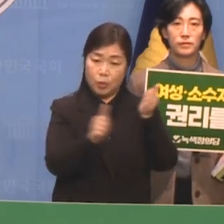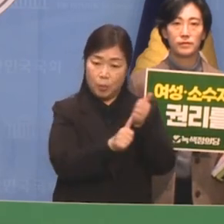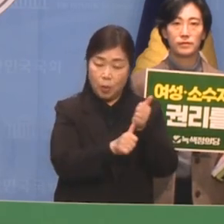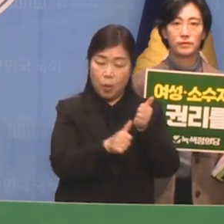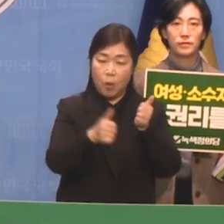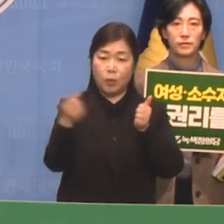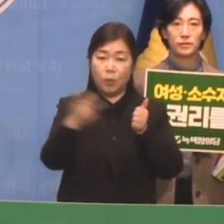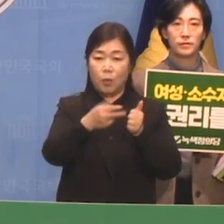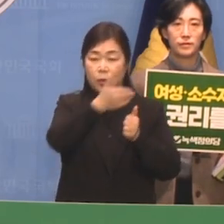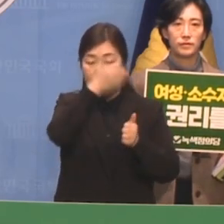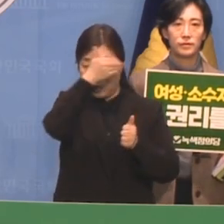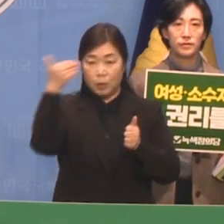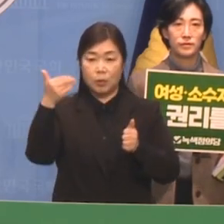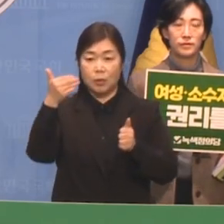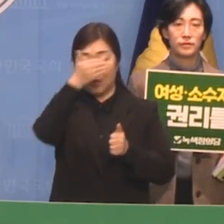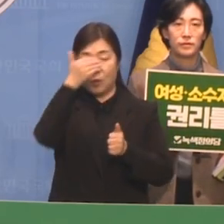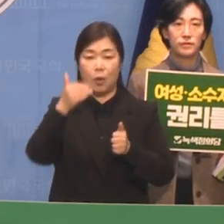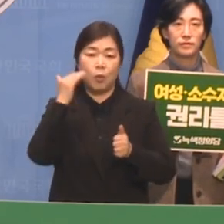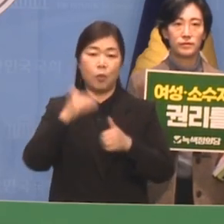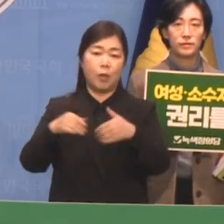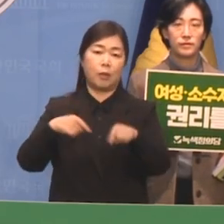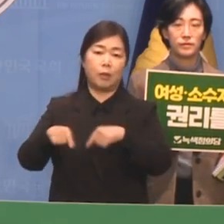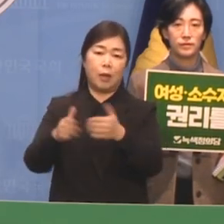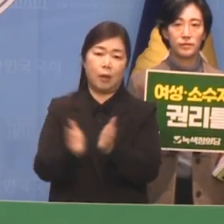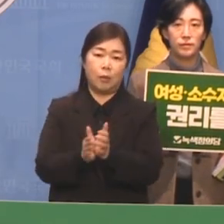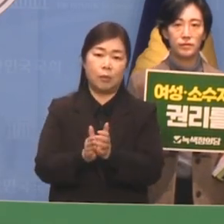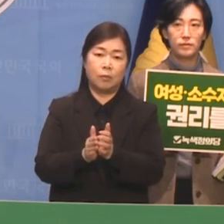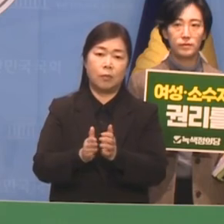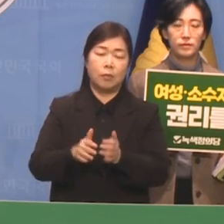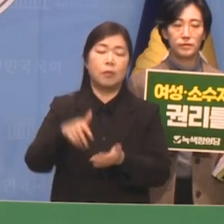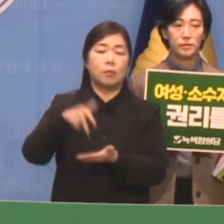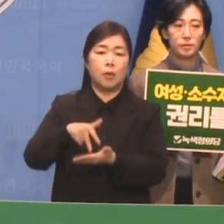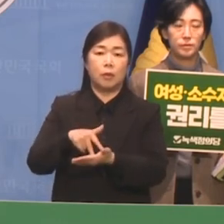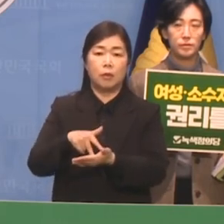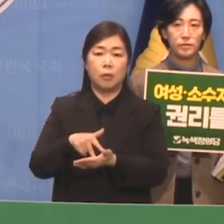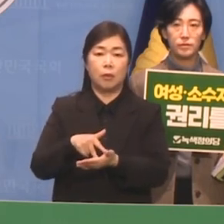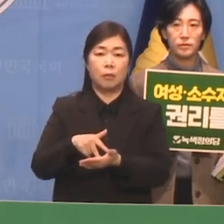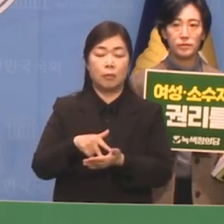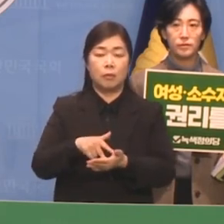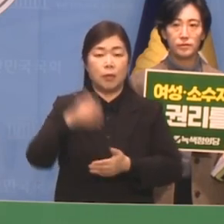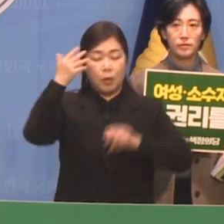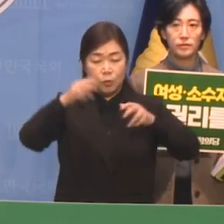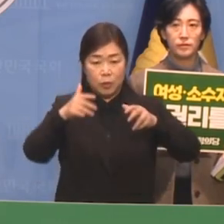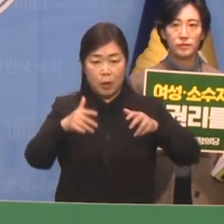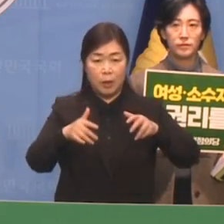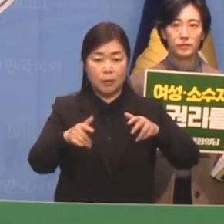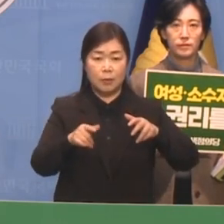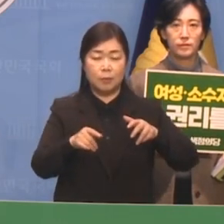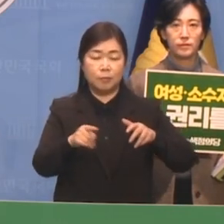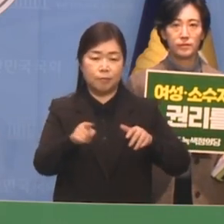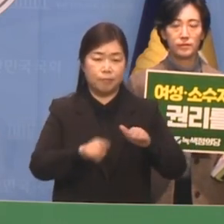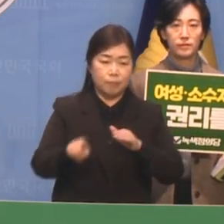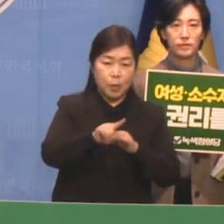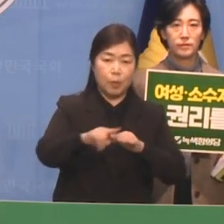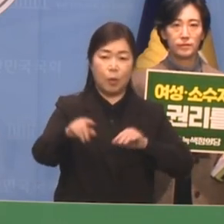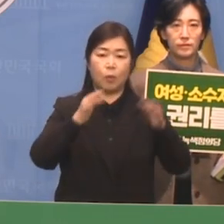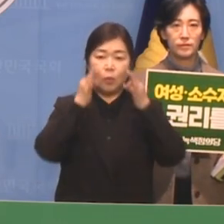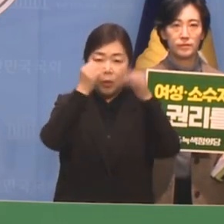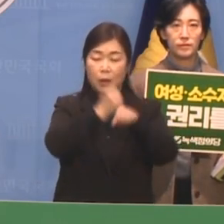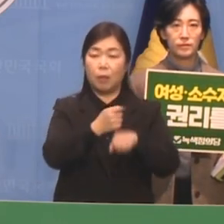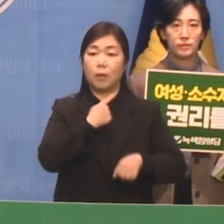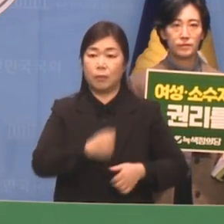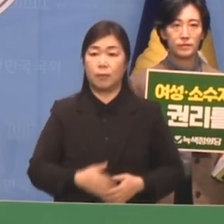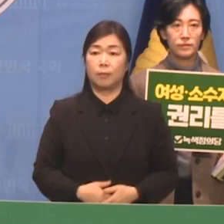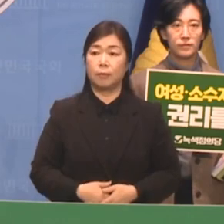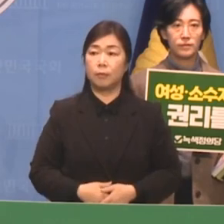청년녹색당 공동운영위원장으로서 척박한 한국의 기후정치에 최선두에서 노력해왔습니다. 이번 제22대